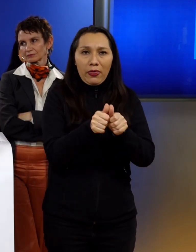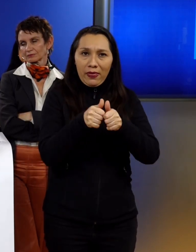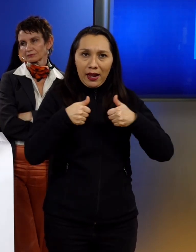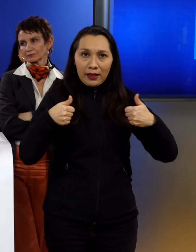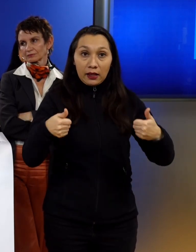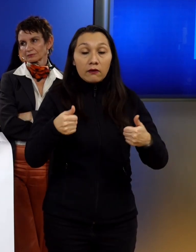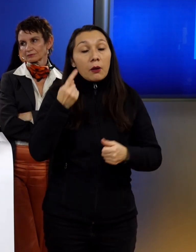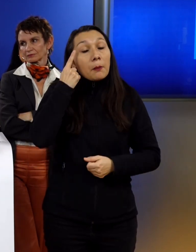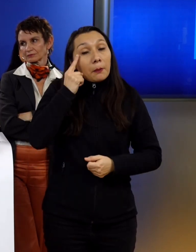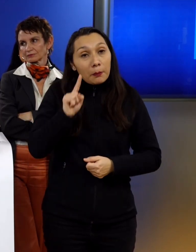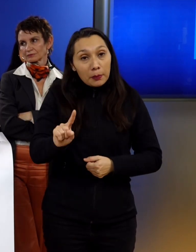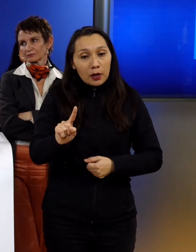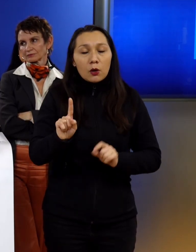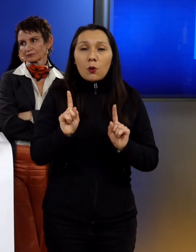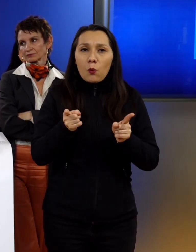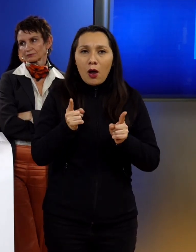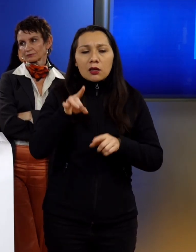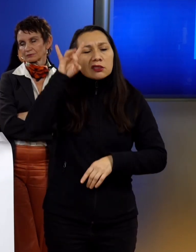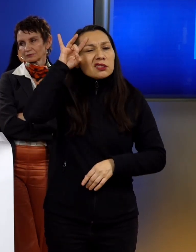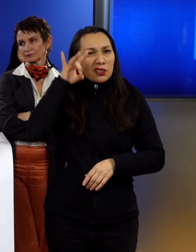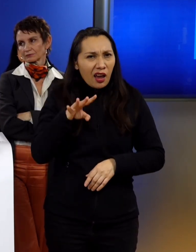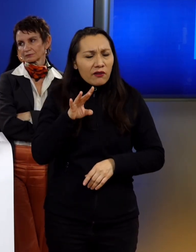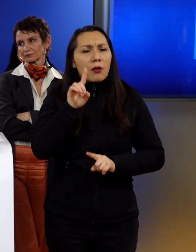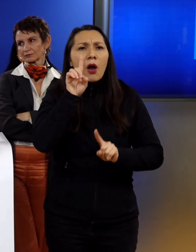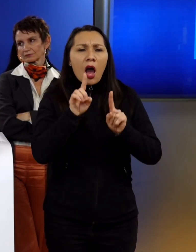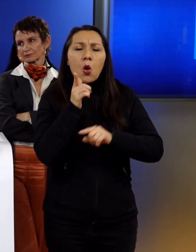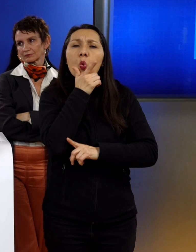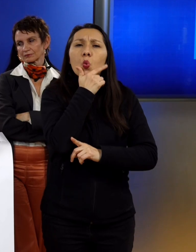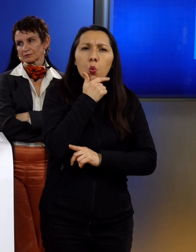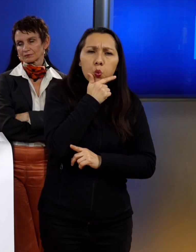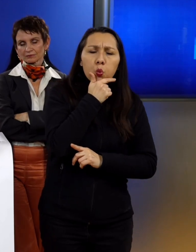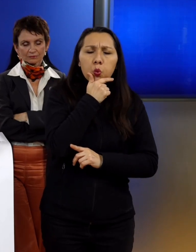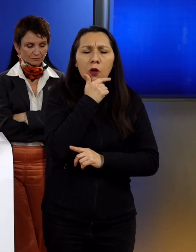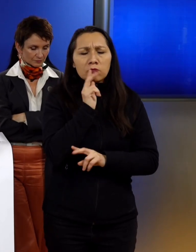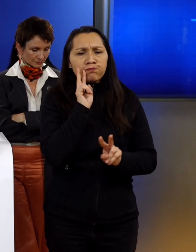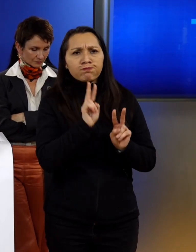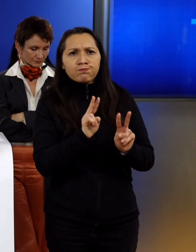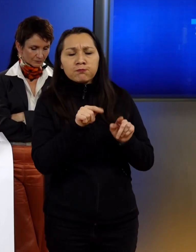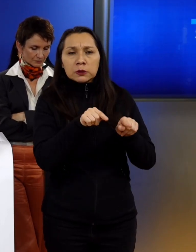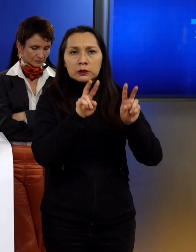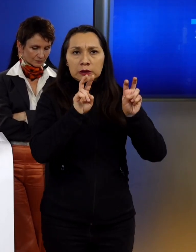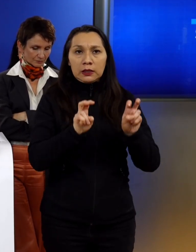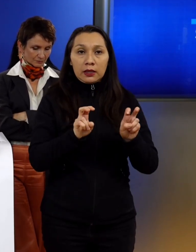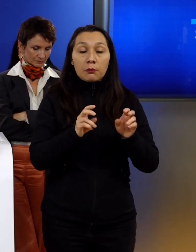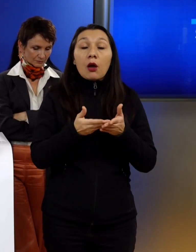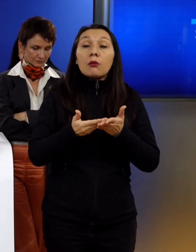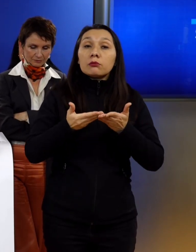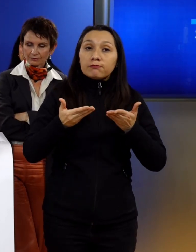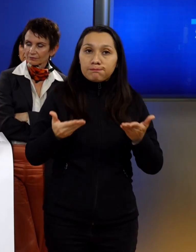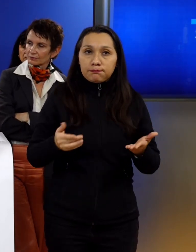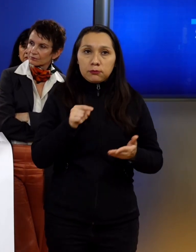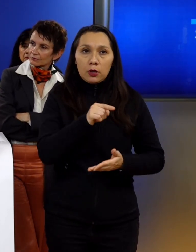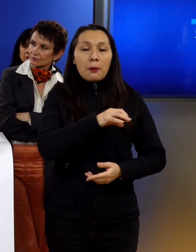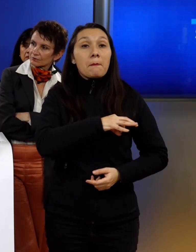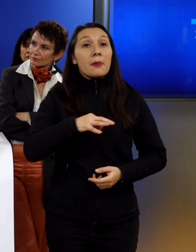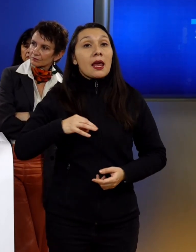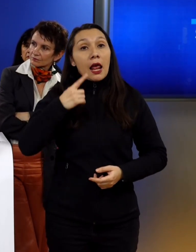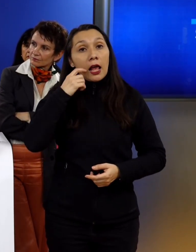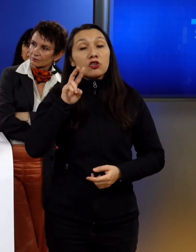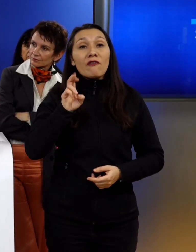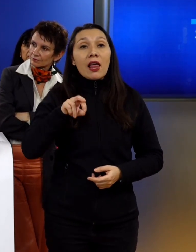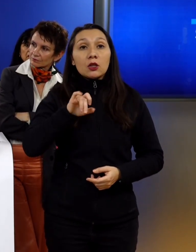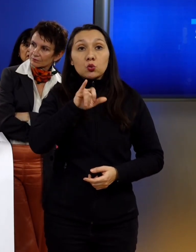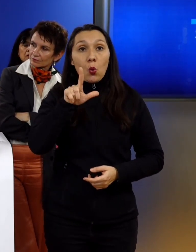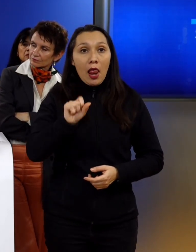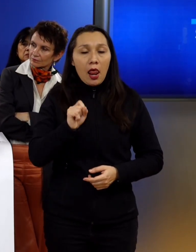directivos. No obstante lo anterior, sabemos que han habido una serie de dudas y cuestionamientos sobre este tema y por esa razón el ministro Valenzuela